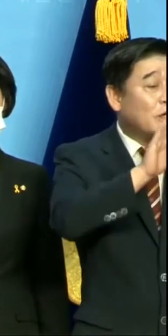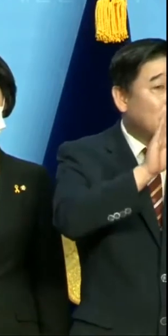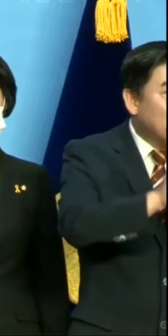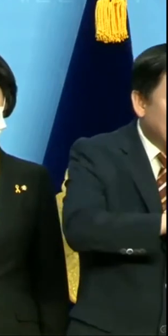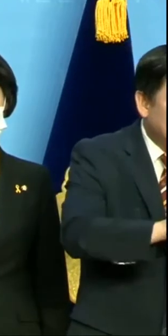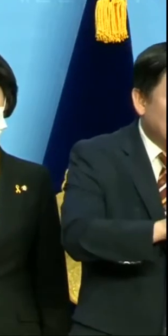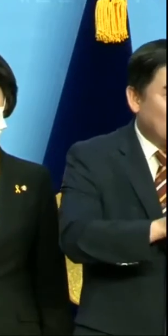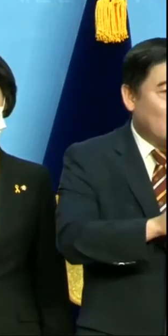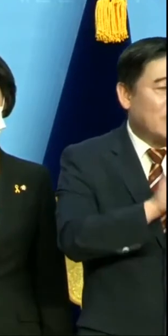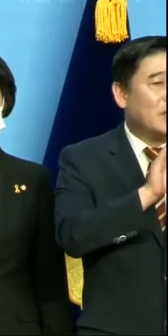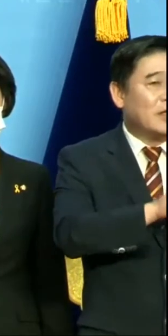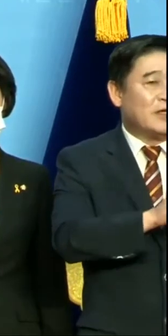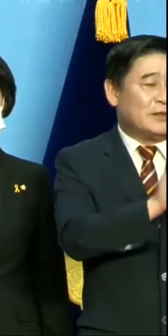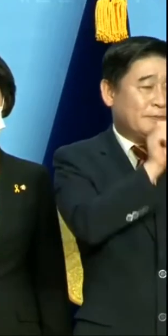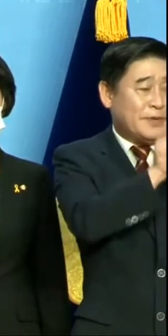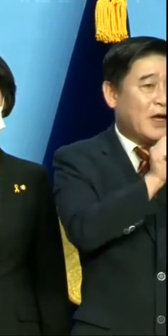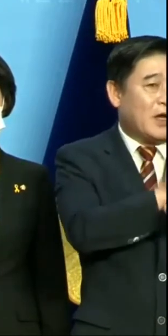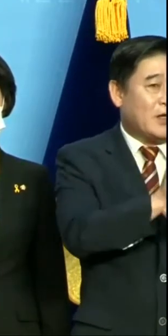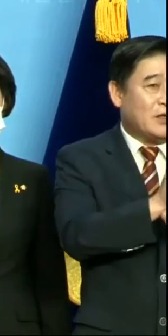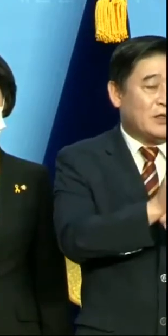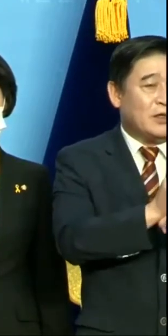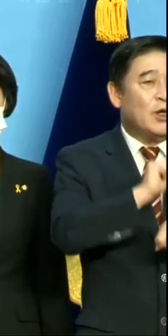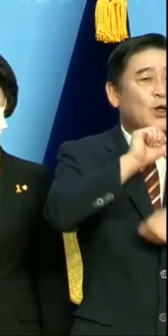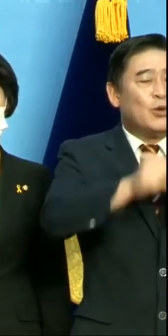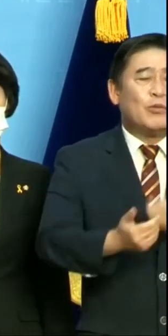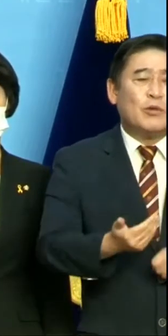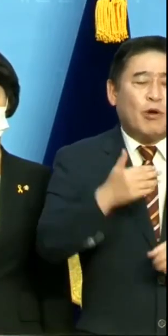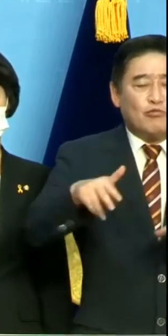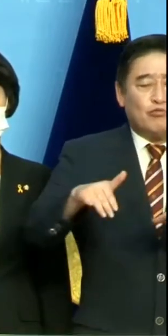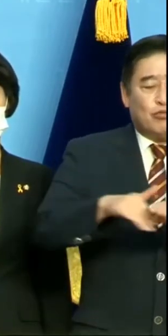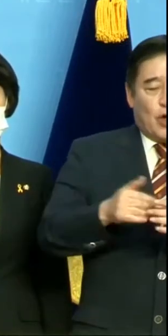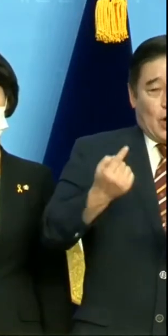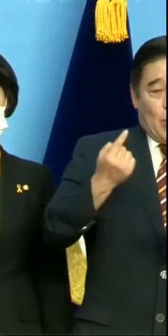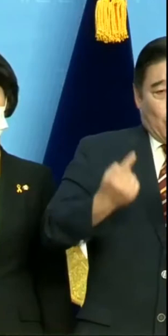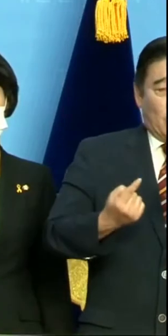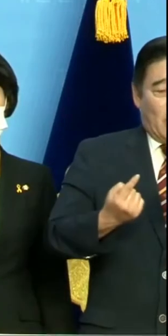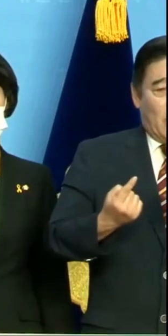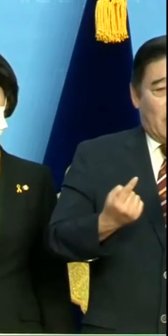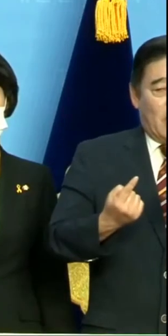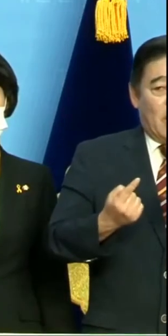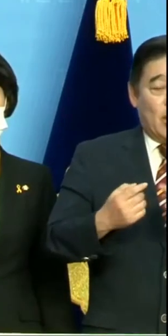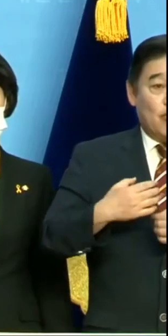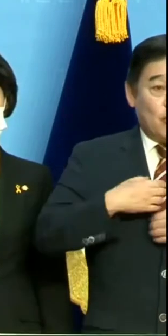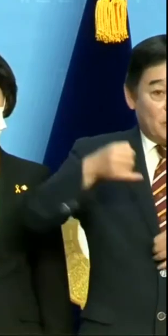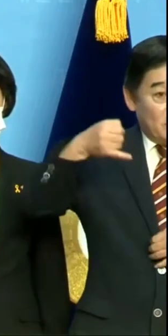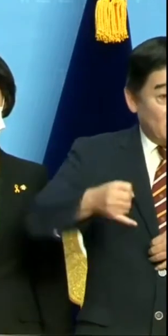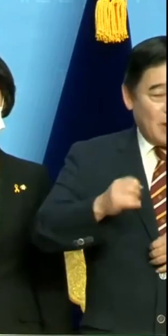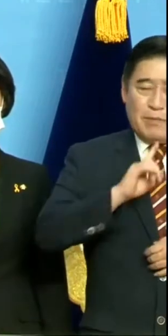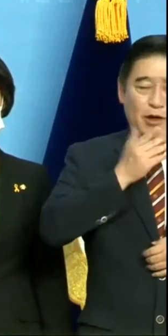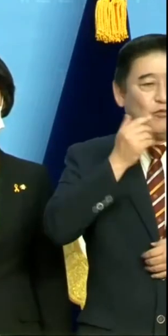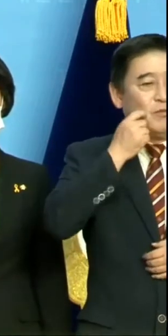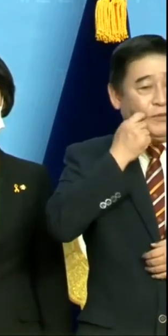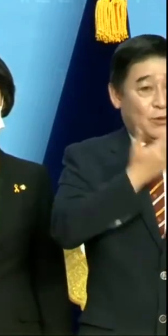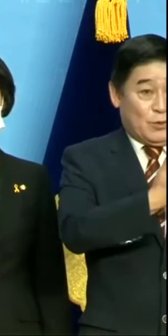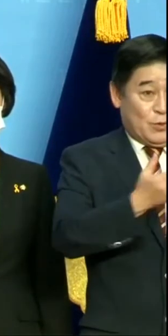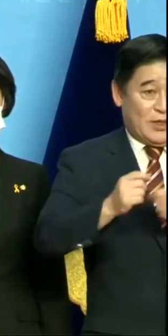허용하는 것은 야생동물을 취직하는 문화 보다 결코 위험성이 덜하지 않습니다